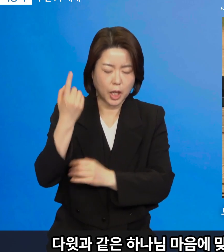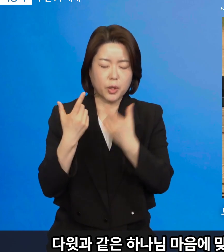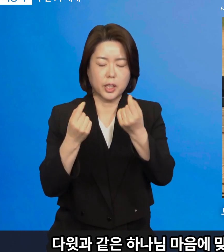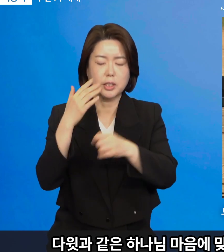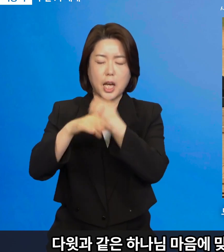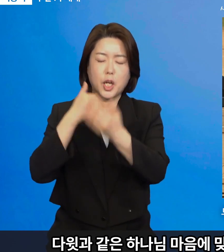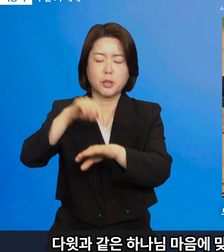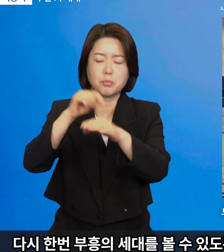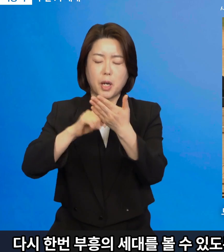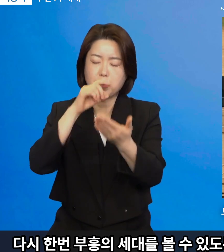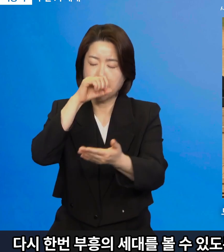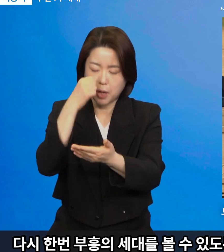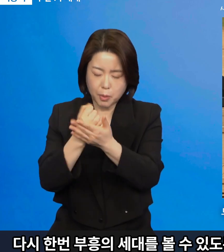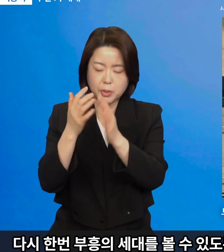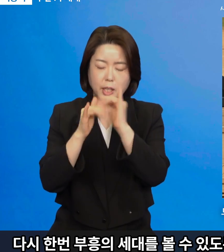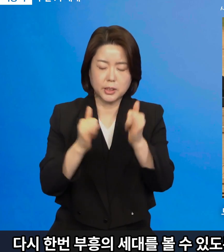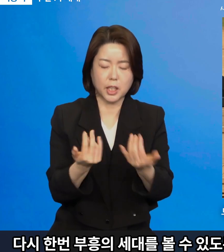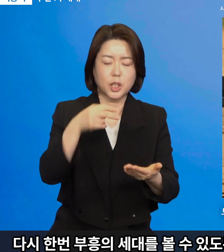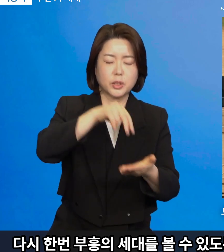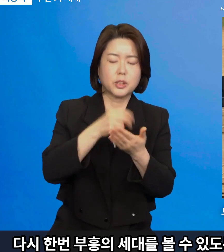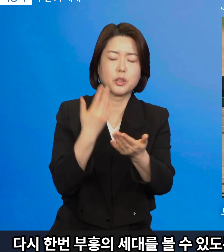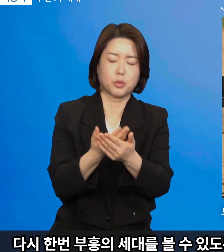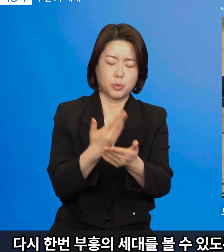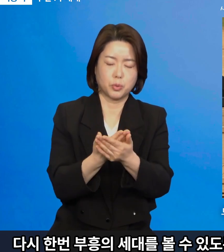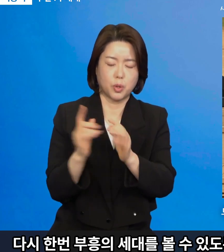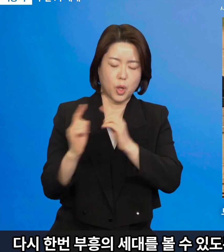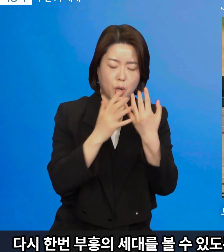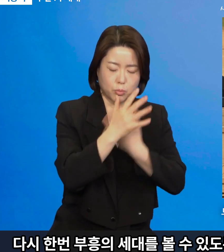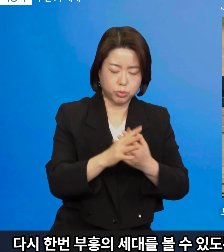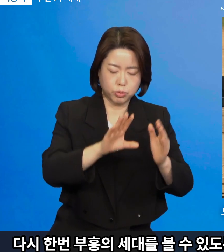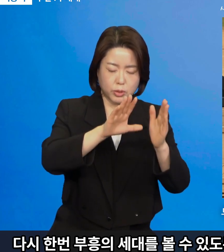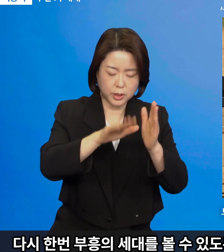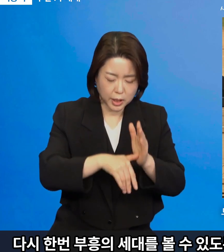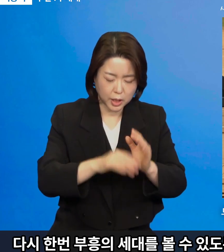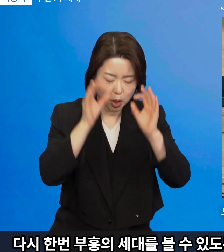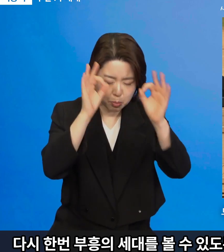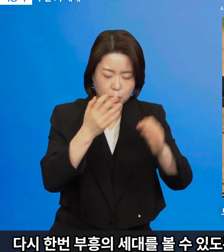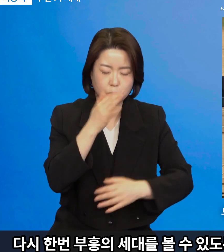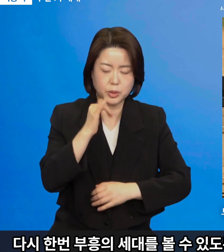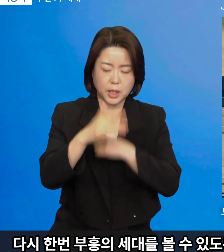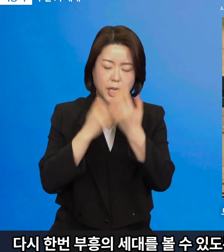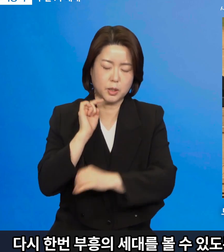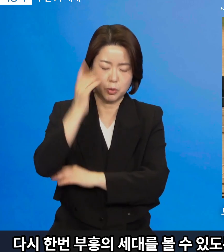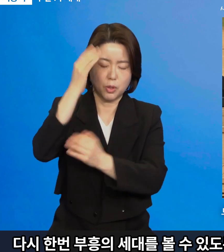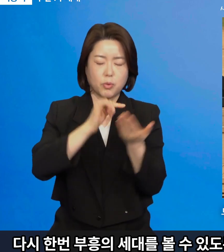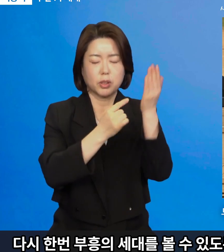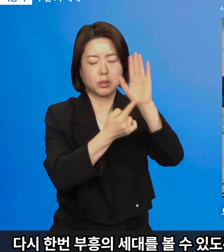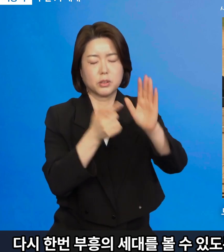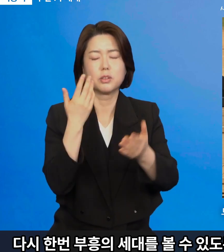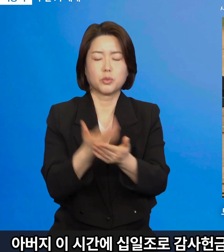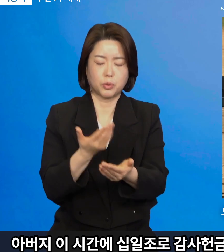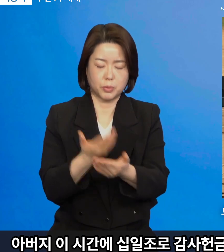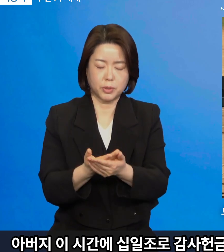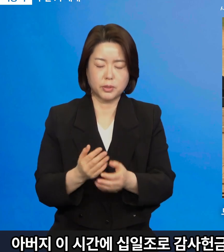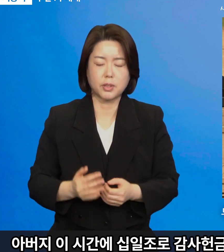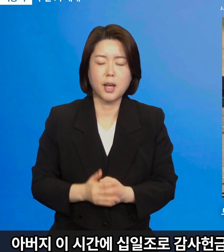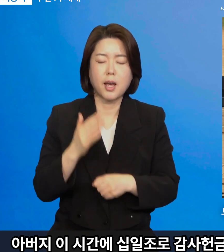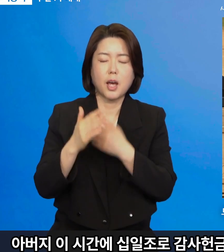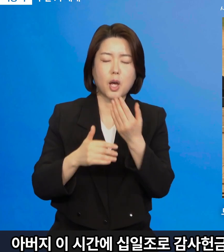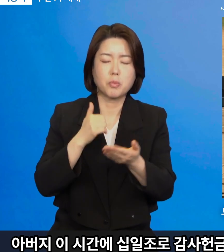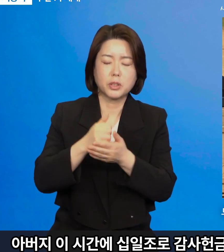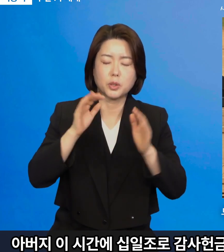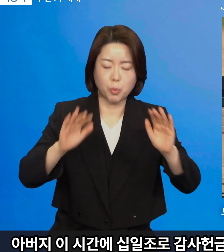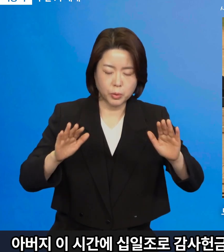일으켜 주시옵소서. 다시 한번 부흥의 세대를 볼 수 있도록 하나님 영광을 드러내 주시옵소서. 아버지, 이